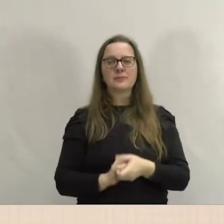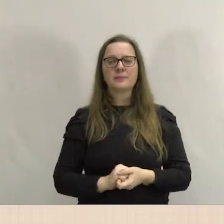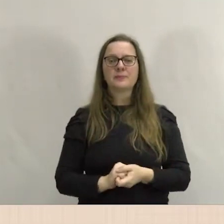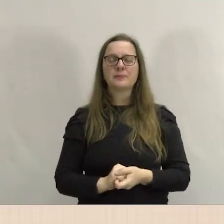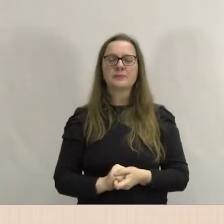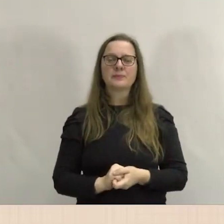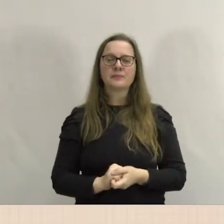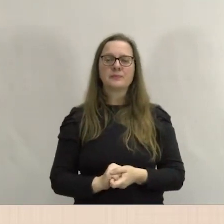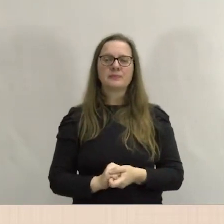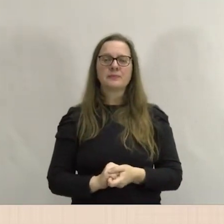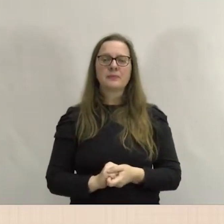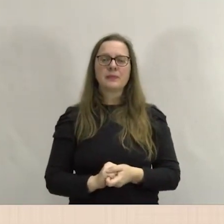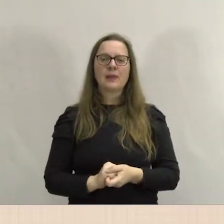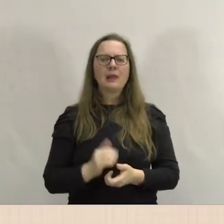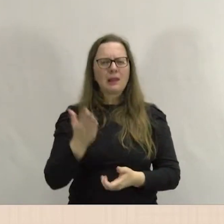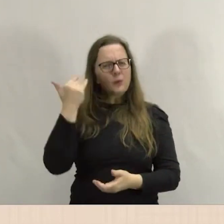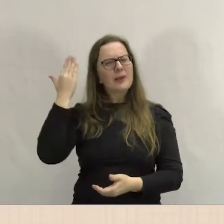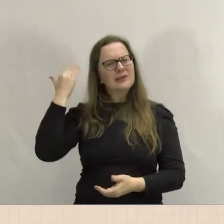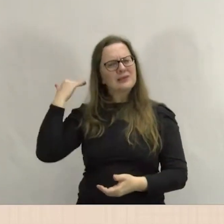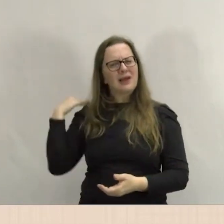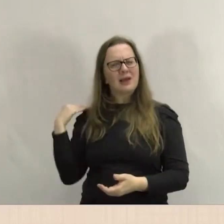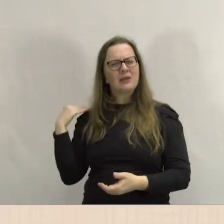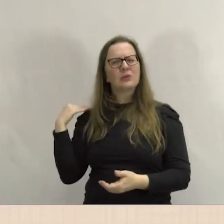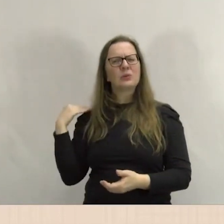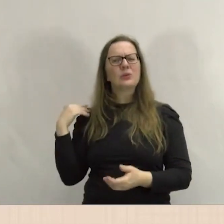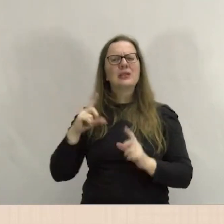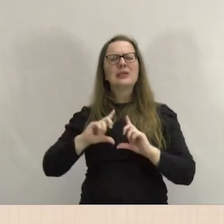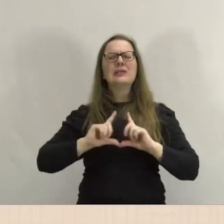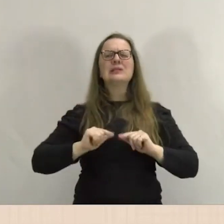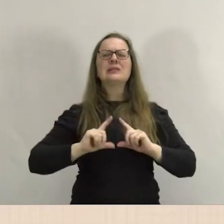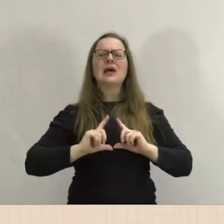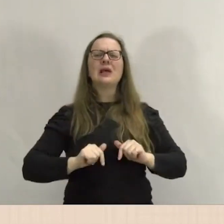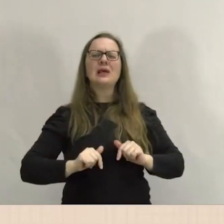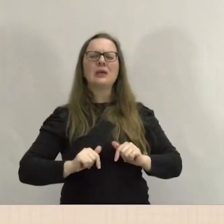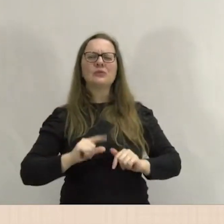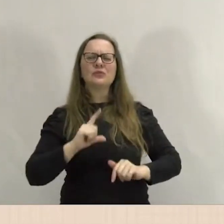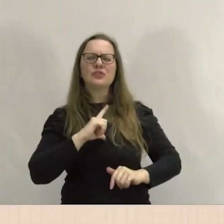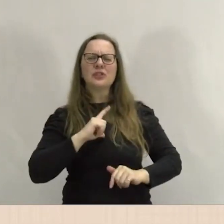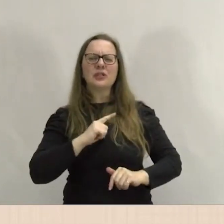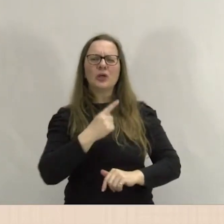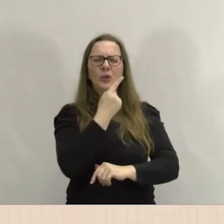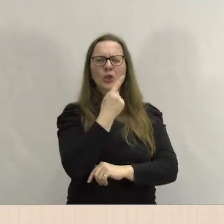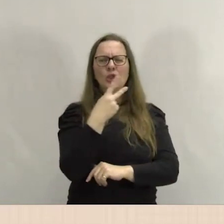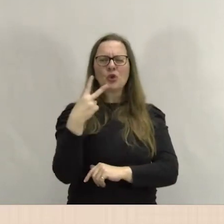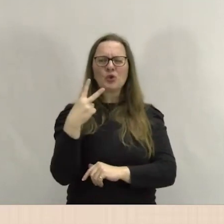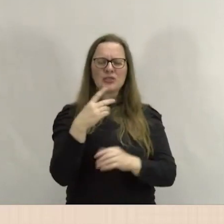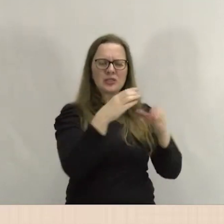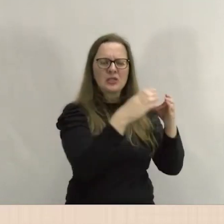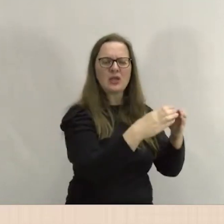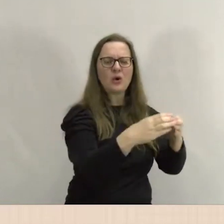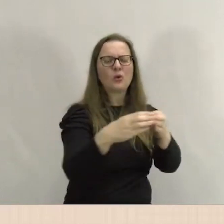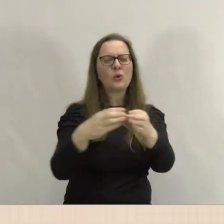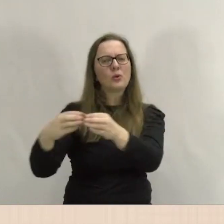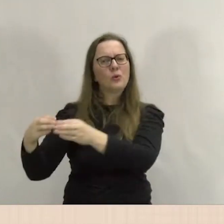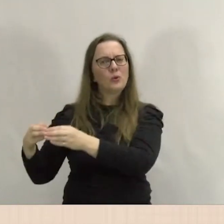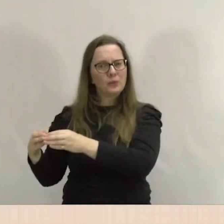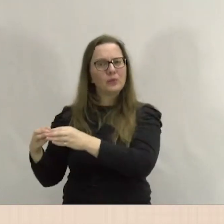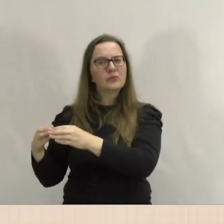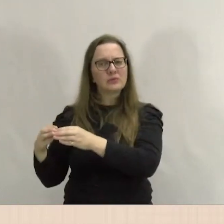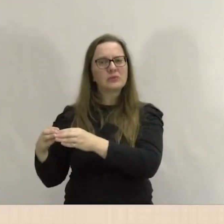As 12 tribos de Israel no deserto. Números capítulo 9, dá uma olhada. Números capítulo 9.